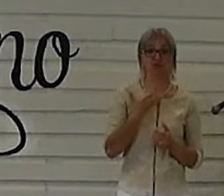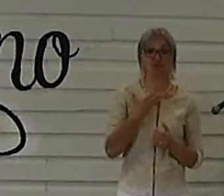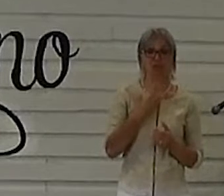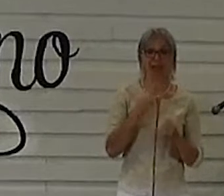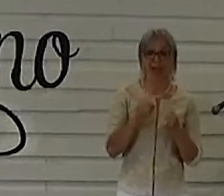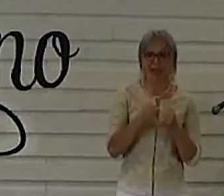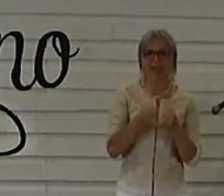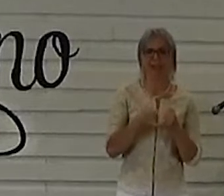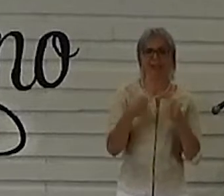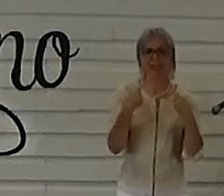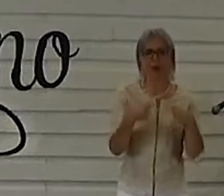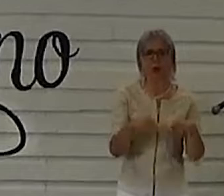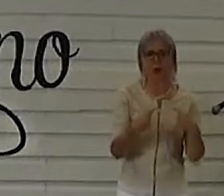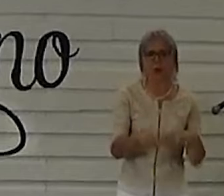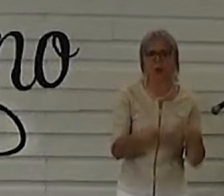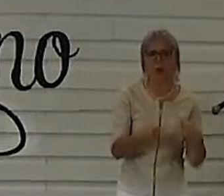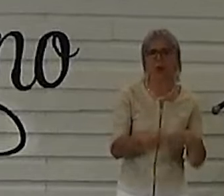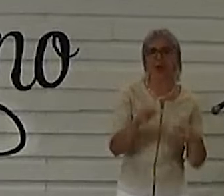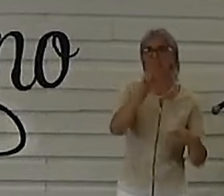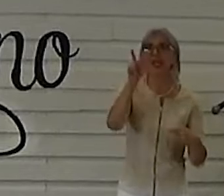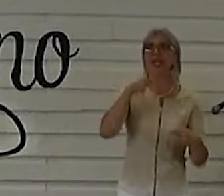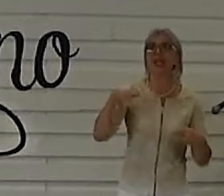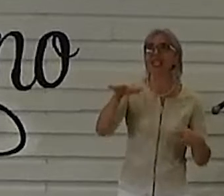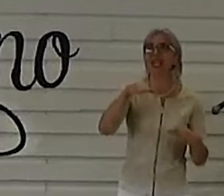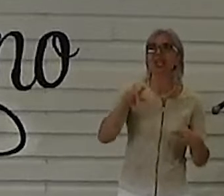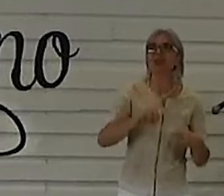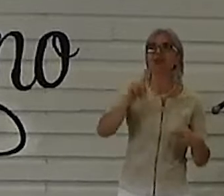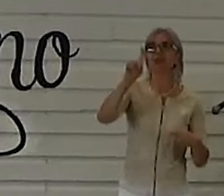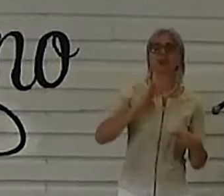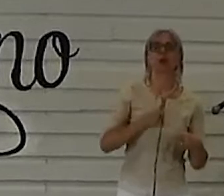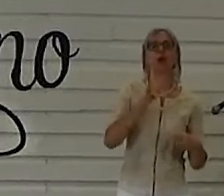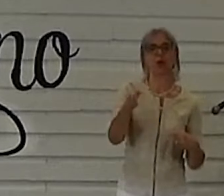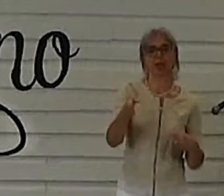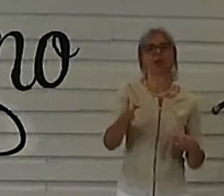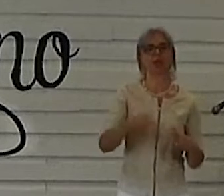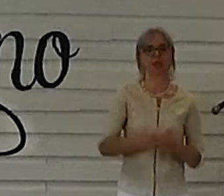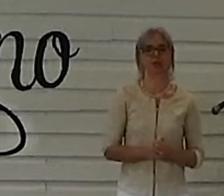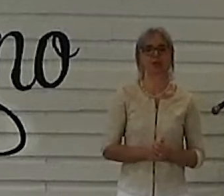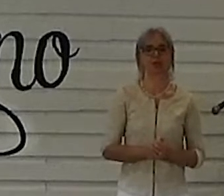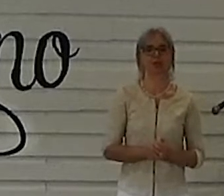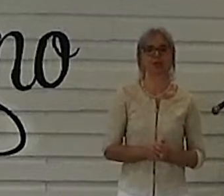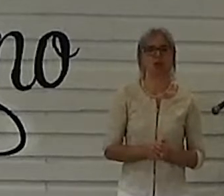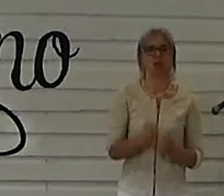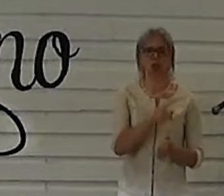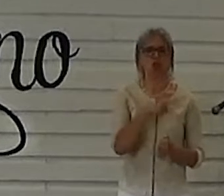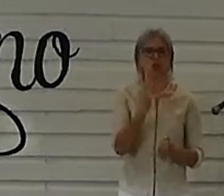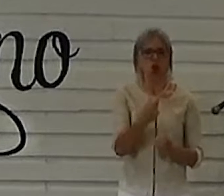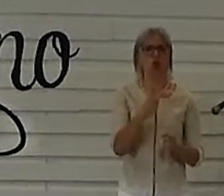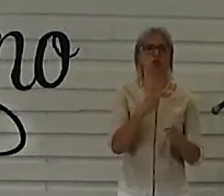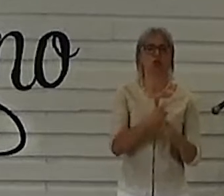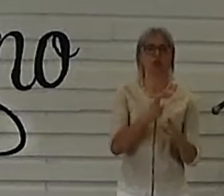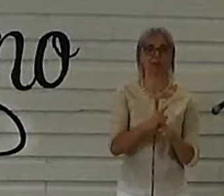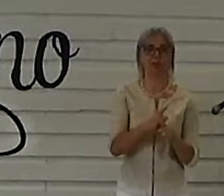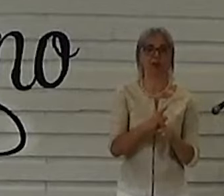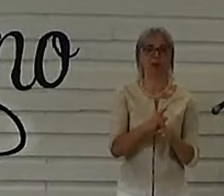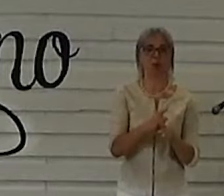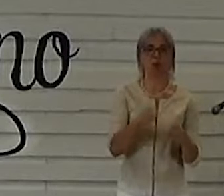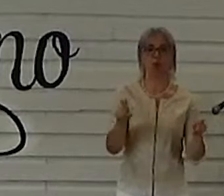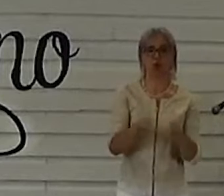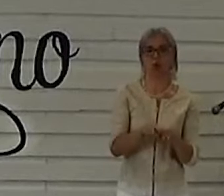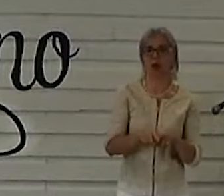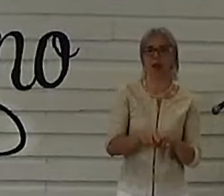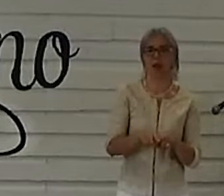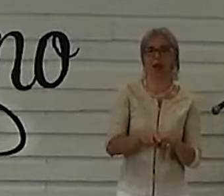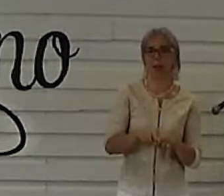per far sì che il Signore mi ha fatto entrare nel suo regno. Dobbiamo diventare come bambini.